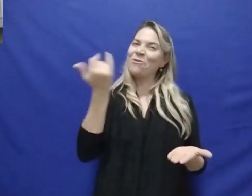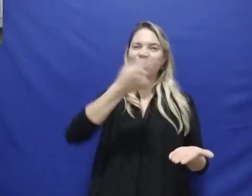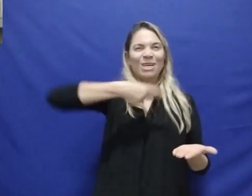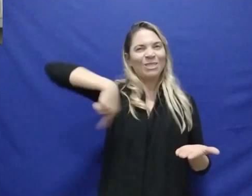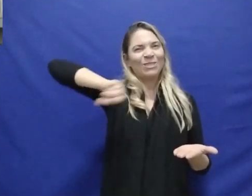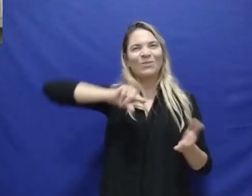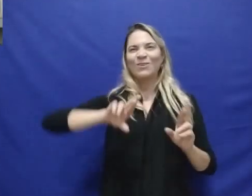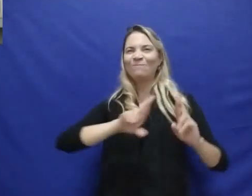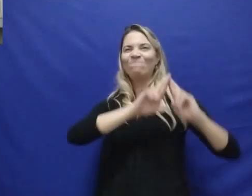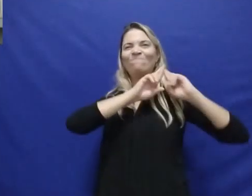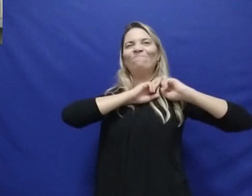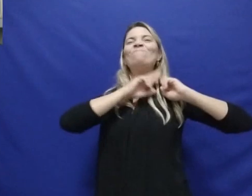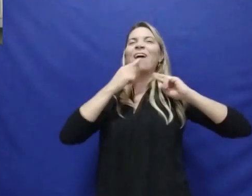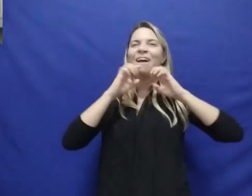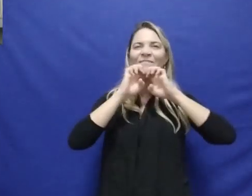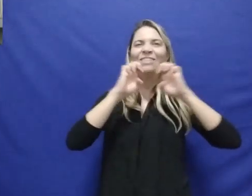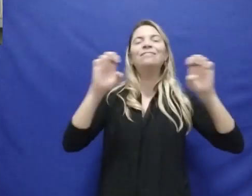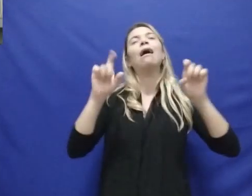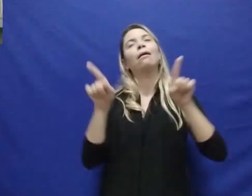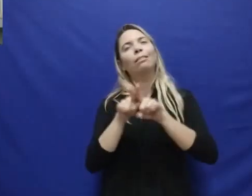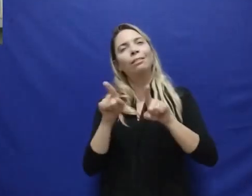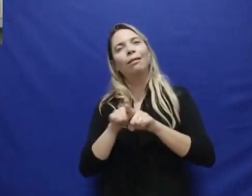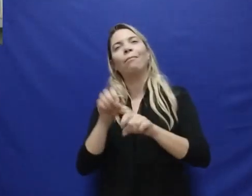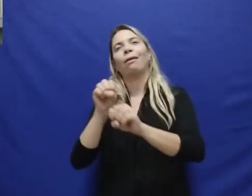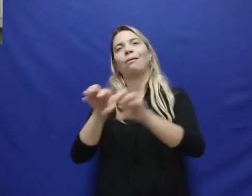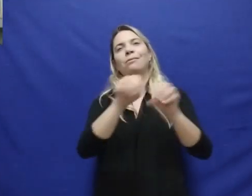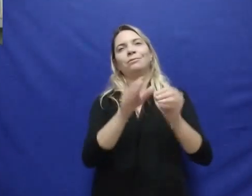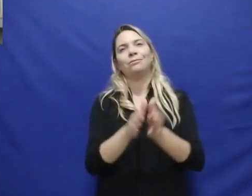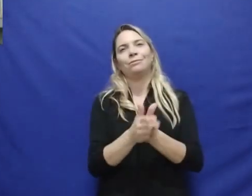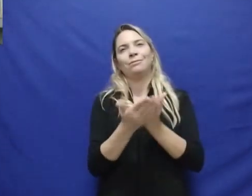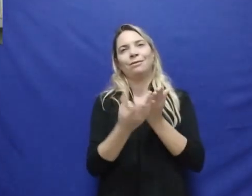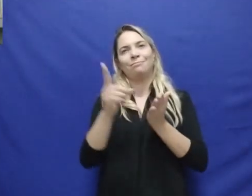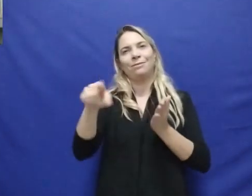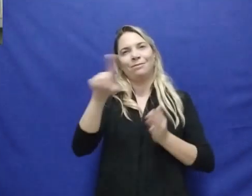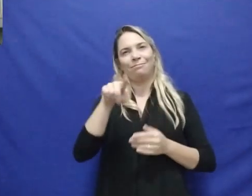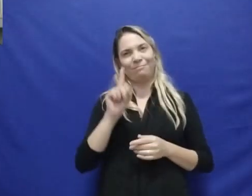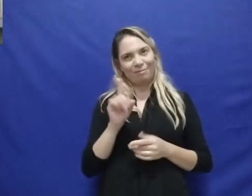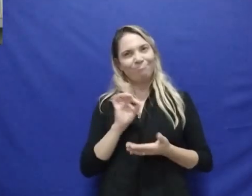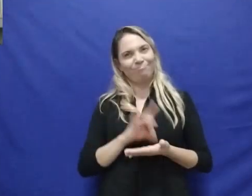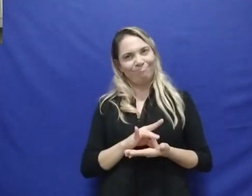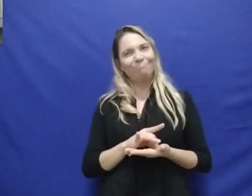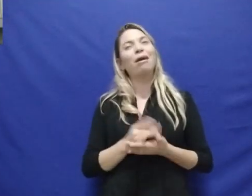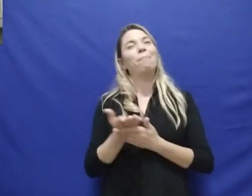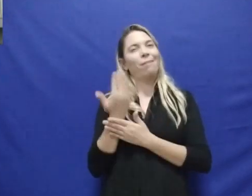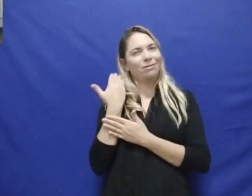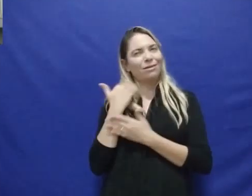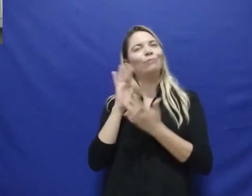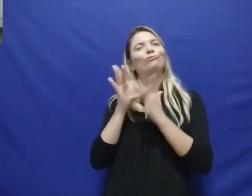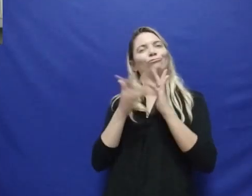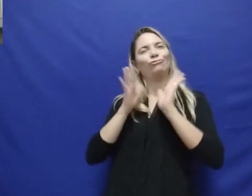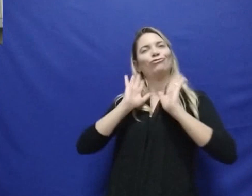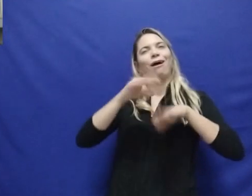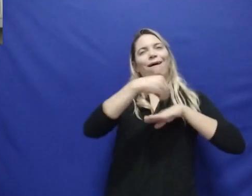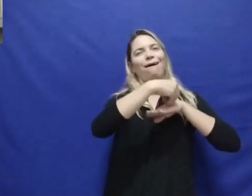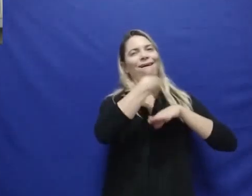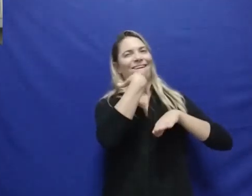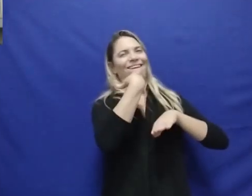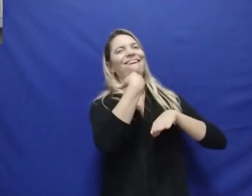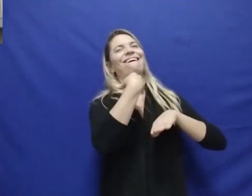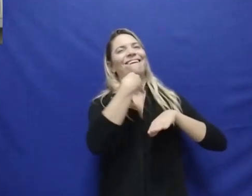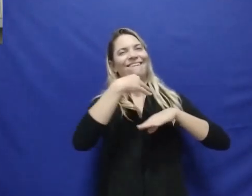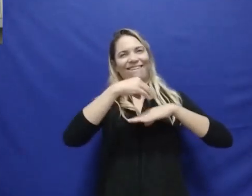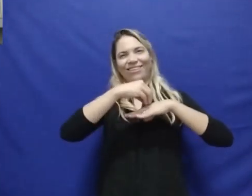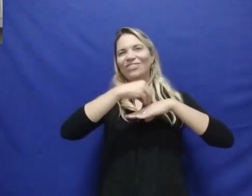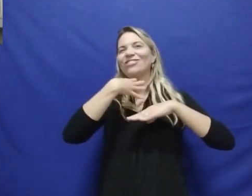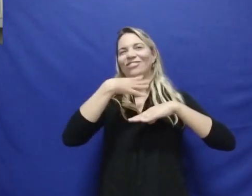Evangelho. Veja as grandes oportunidades que as vidas carentes têm te dado, os